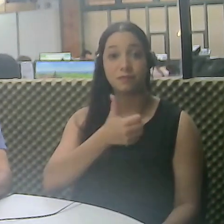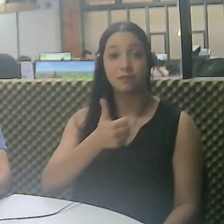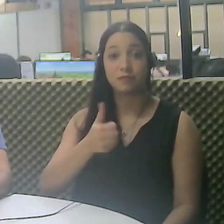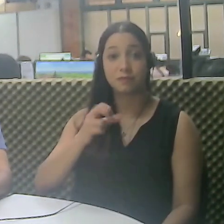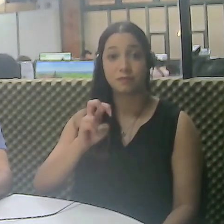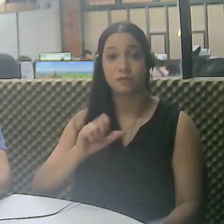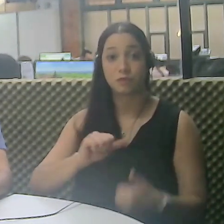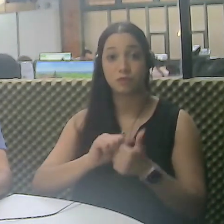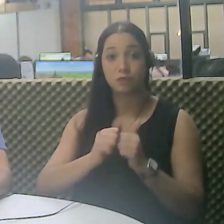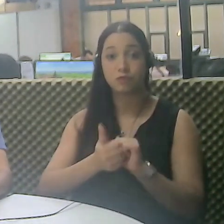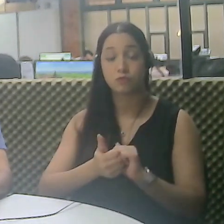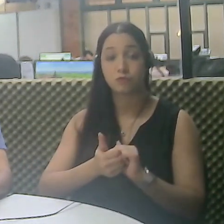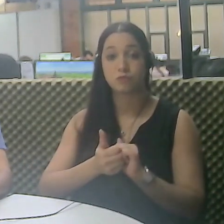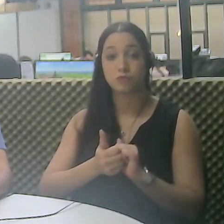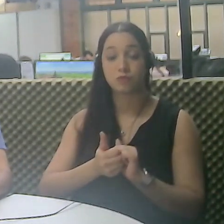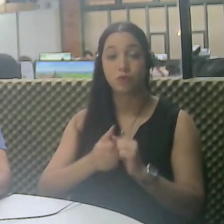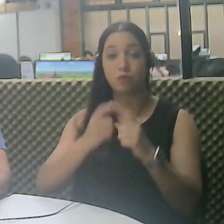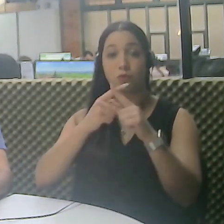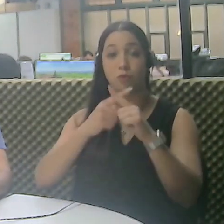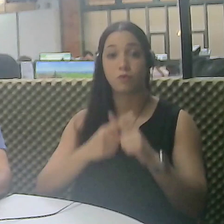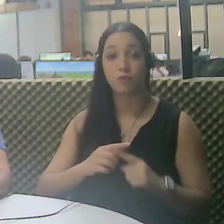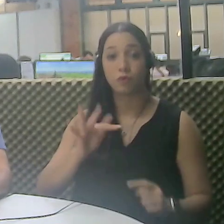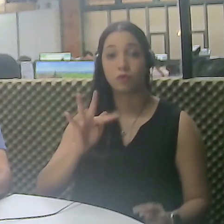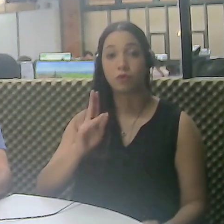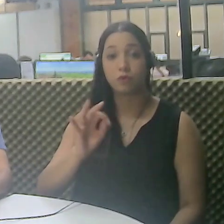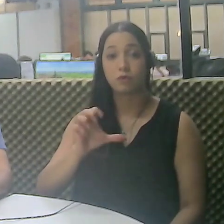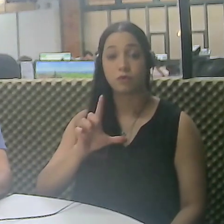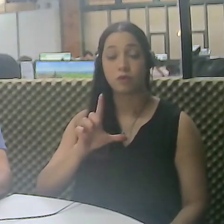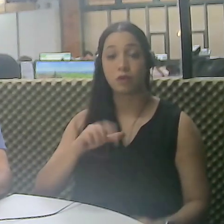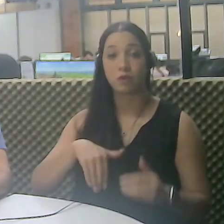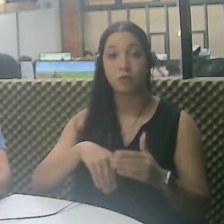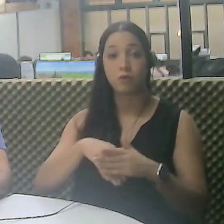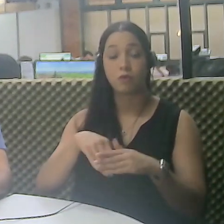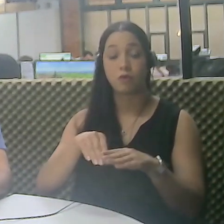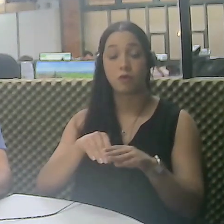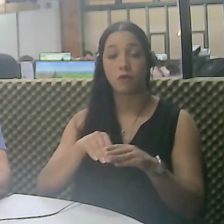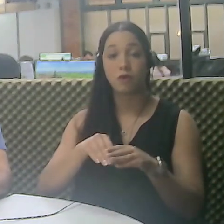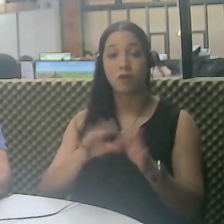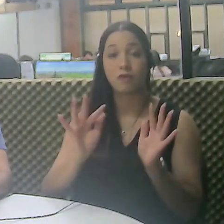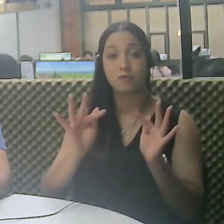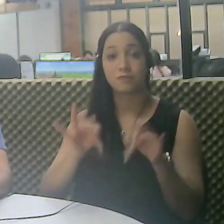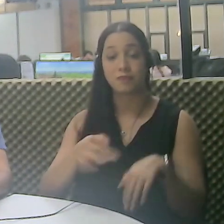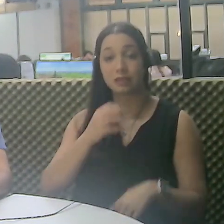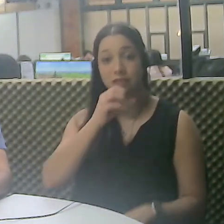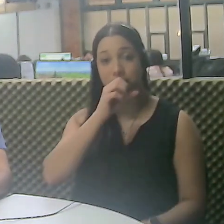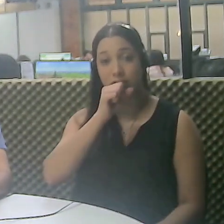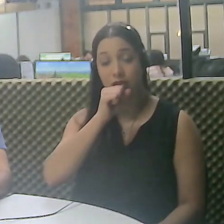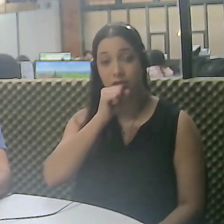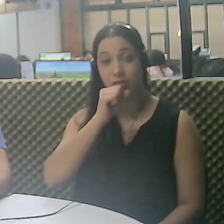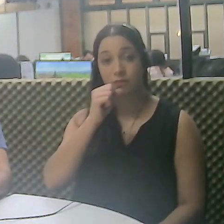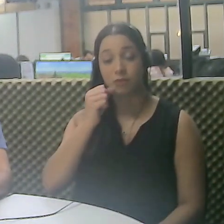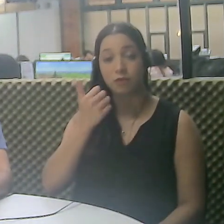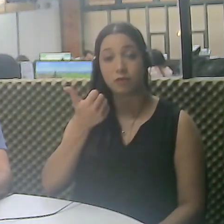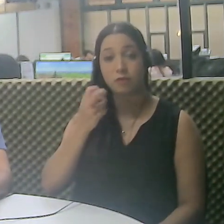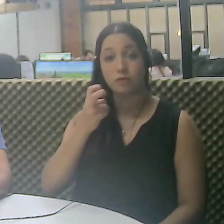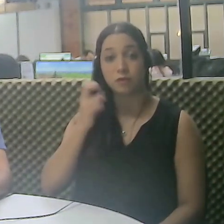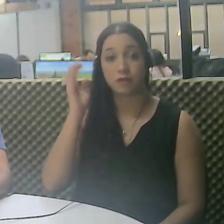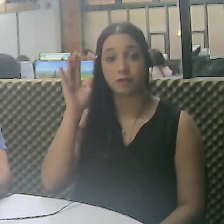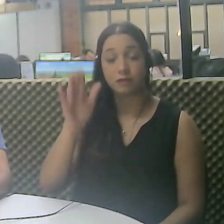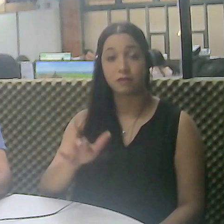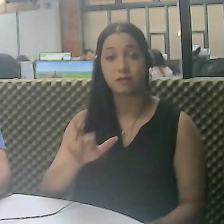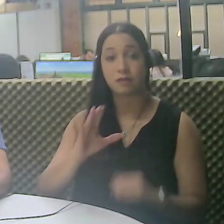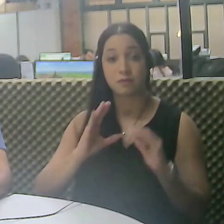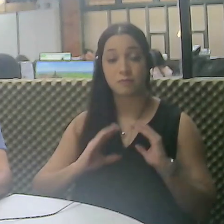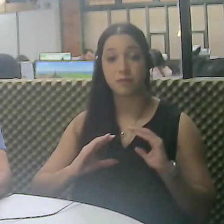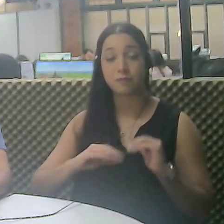a 18ª edição da Copa Futel de Futebol de Campo Adulto chega ao fim neste sábado, a partir das 3 da tarde, no estádio